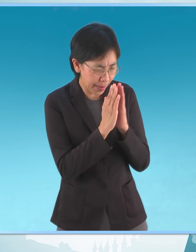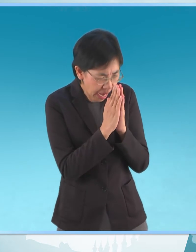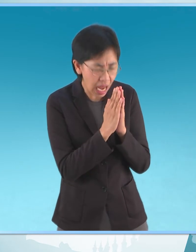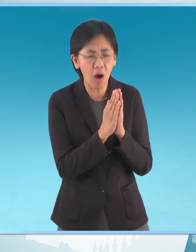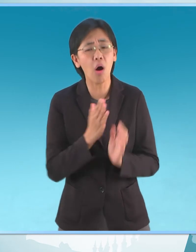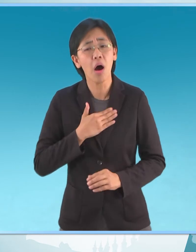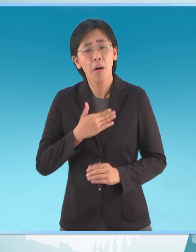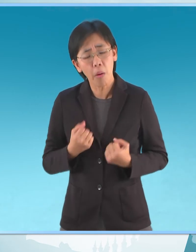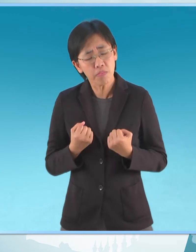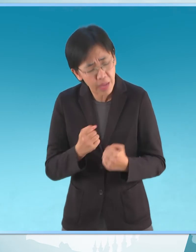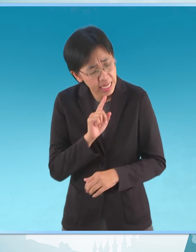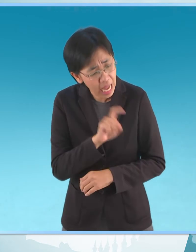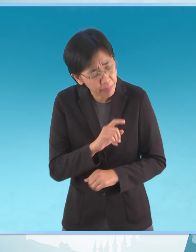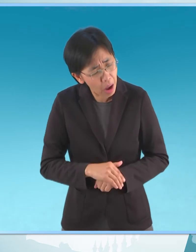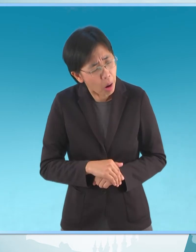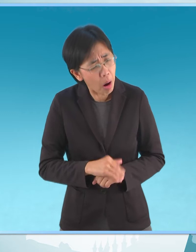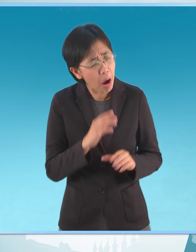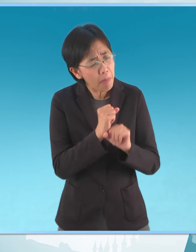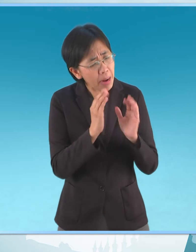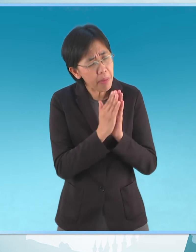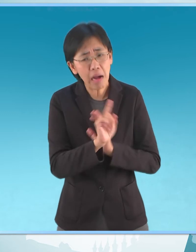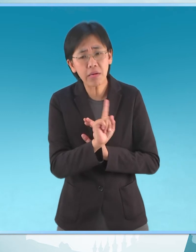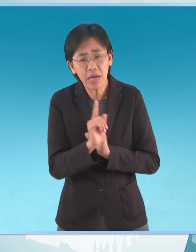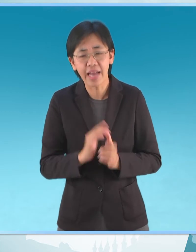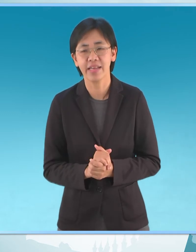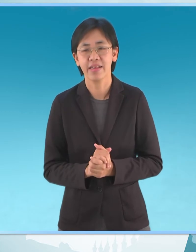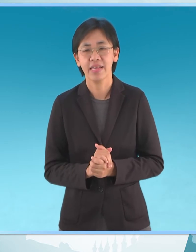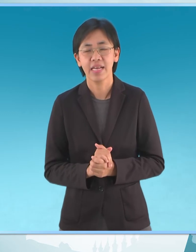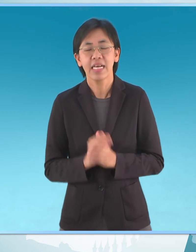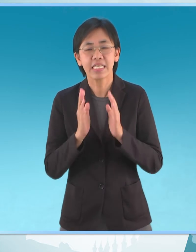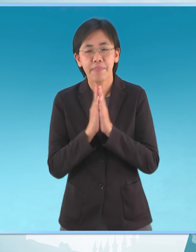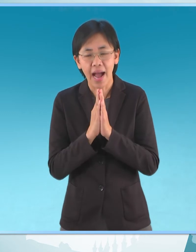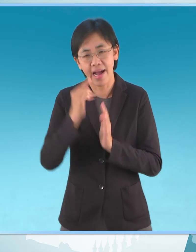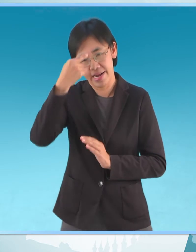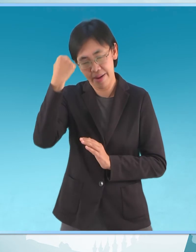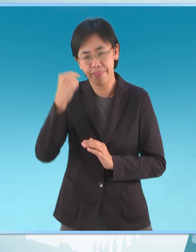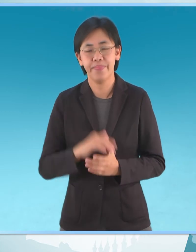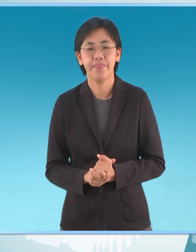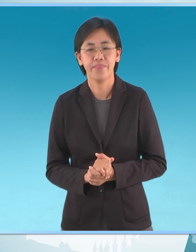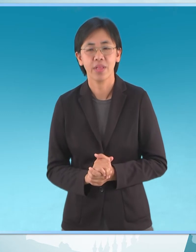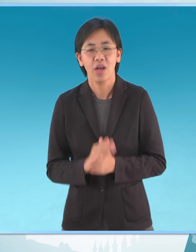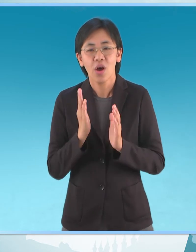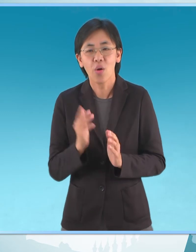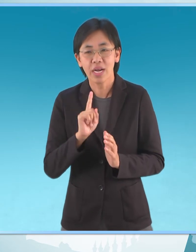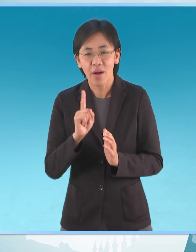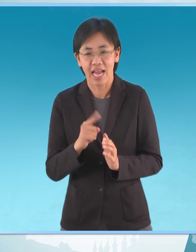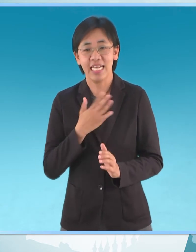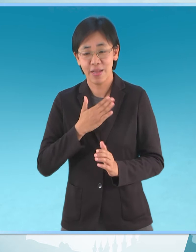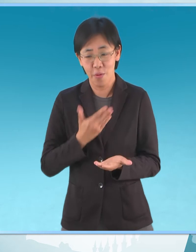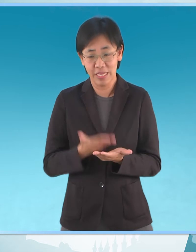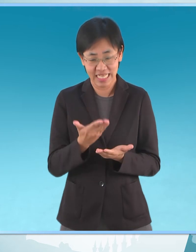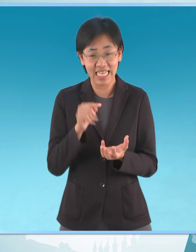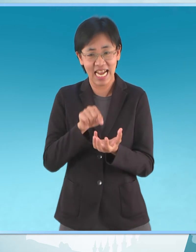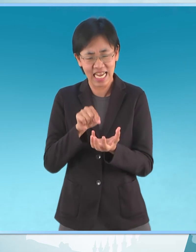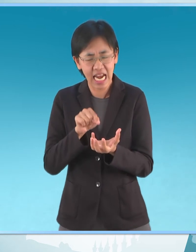ถแวะถามชาวบ้านบริเวณนี้นะฮะว่าคืออะไรนะครับทราบมาว่าชื่อว่าหลวงพ่อดำนะครับโดยชาวบ้านเนี่ยเขาจะนำบักเบงที่ผมซื้อม